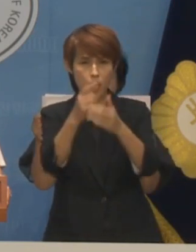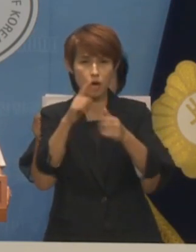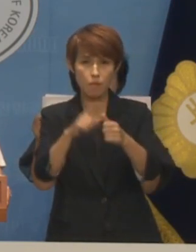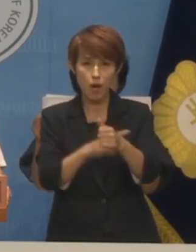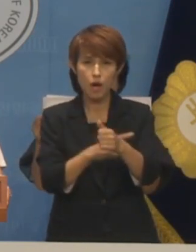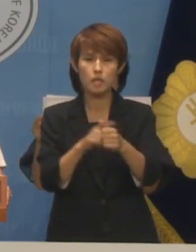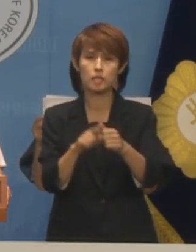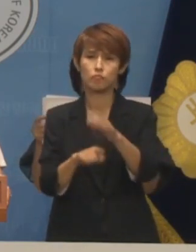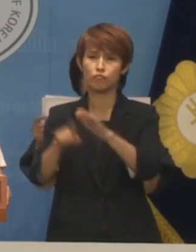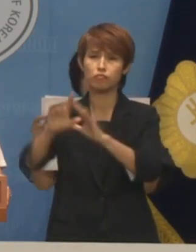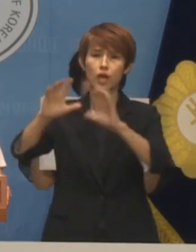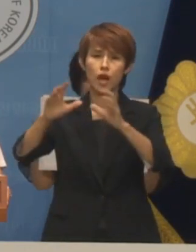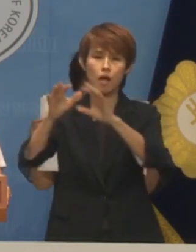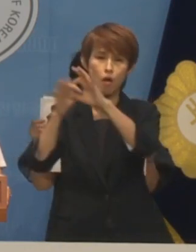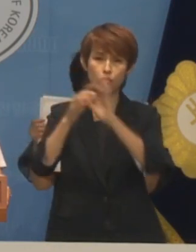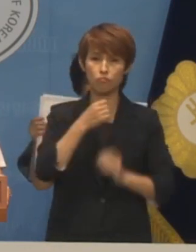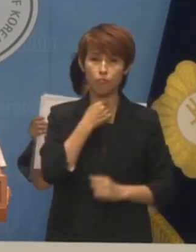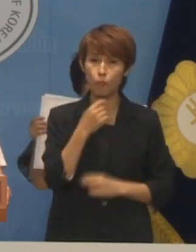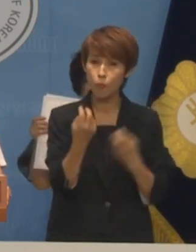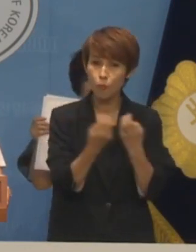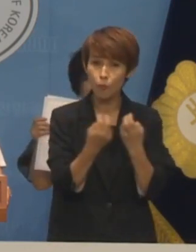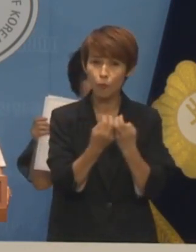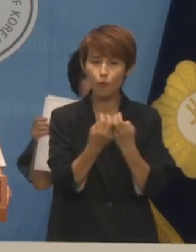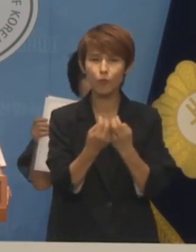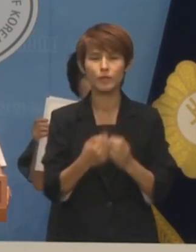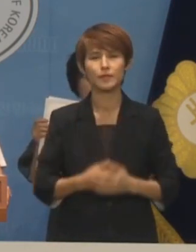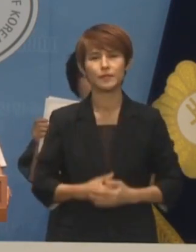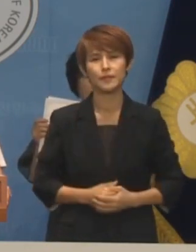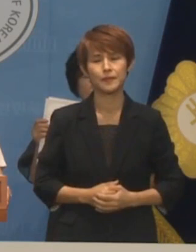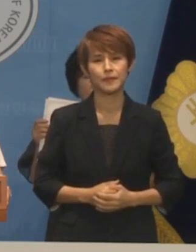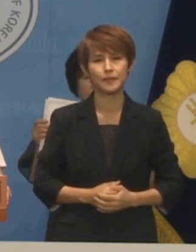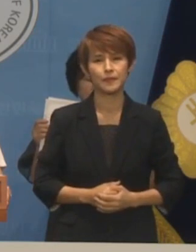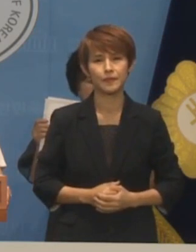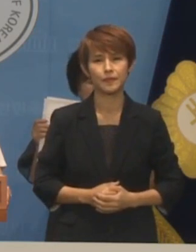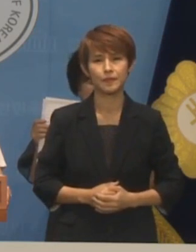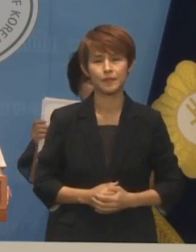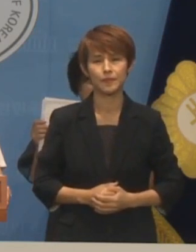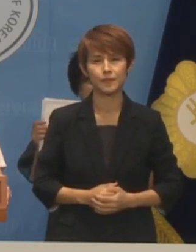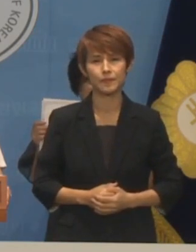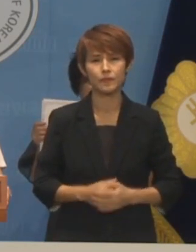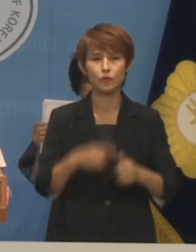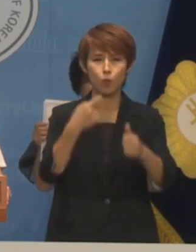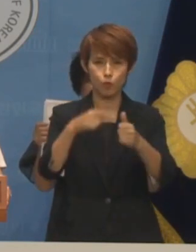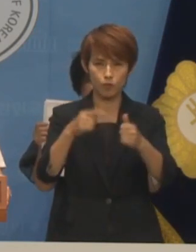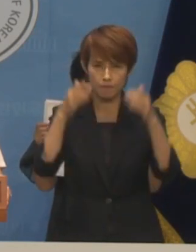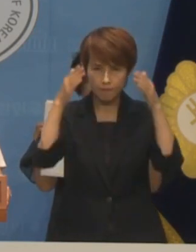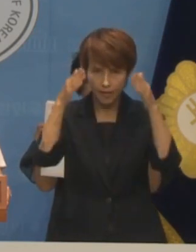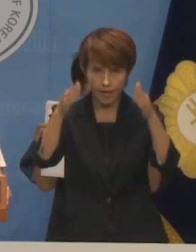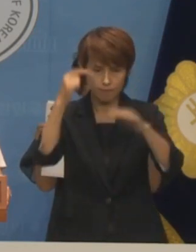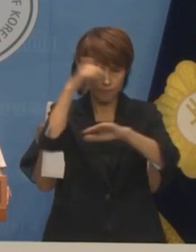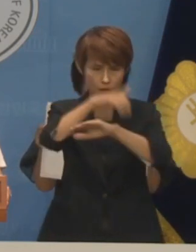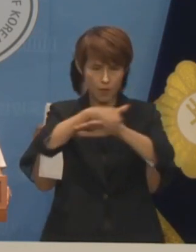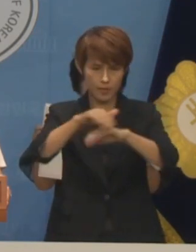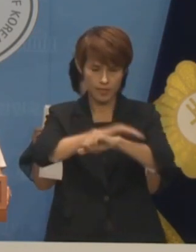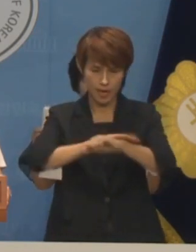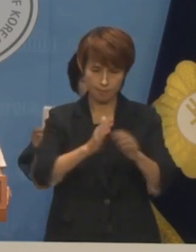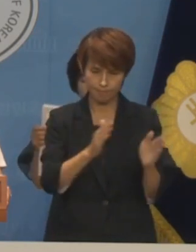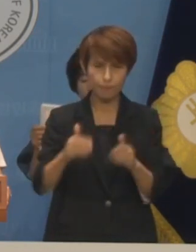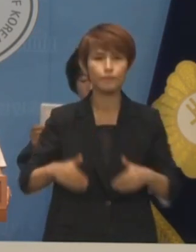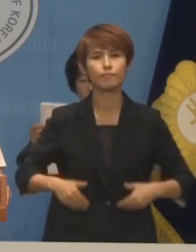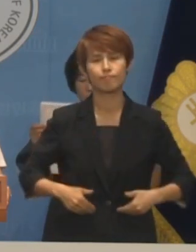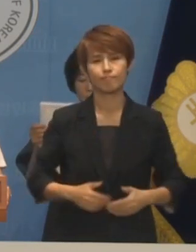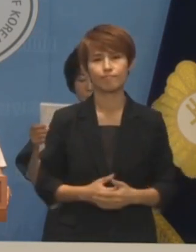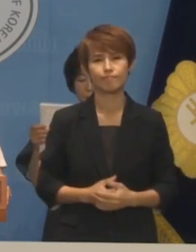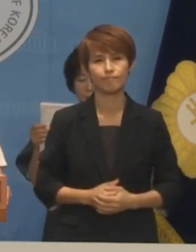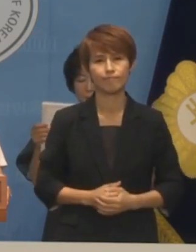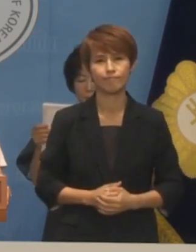같은 선진국 지위를 유지하려면 우리는 지금 이 시점에서 교육의 방향과 계획을 제대로 세워야 할